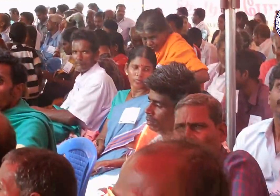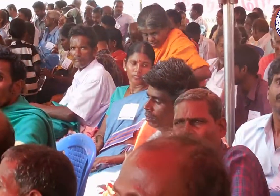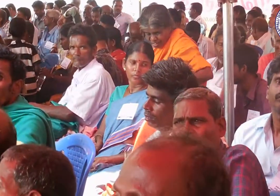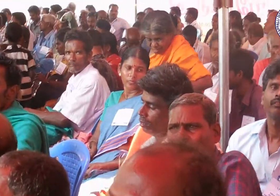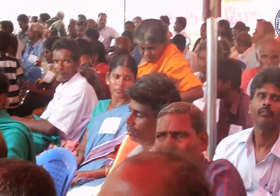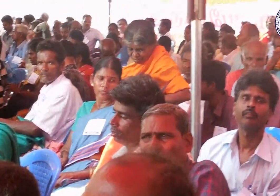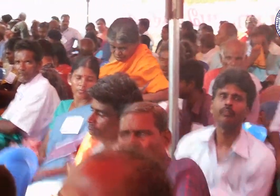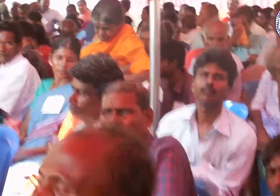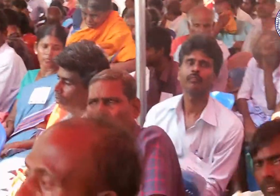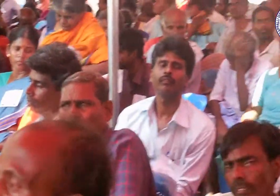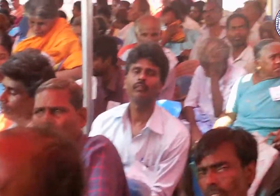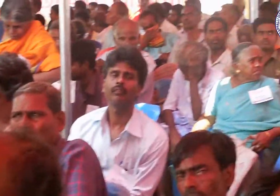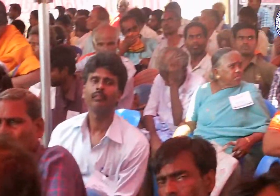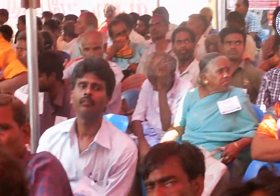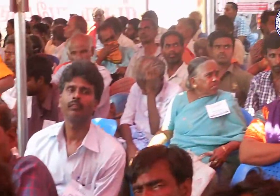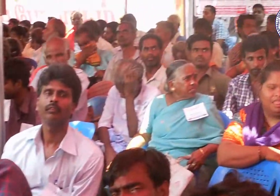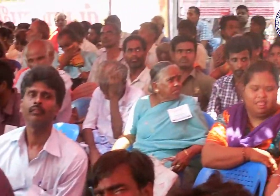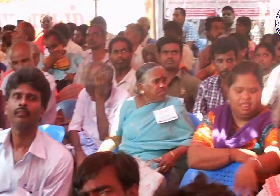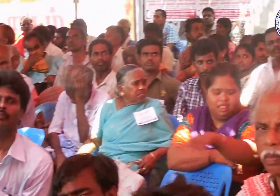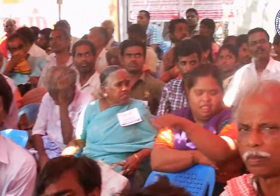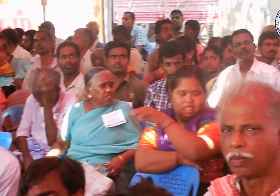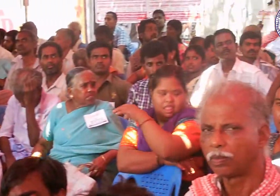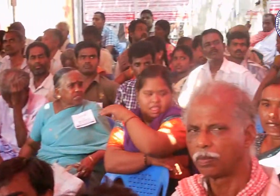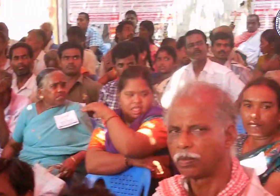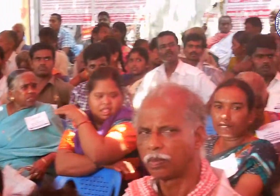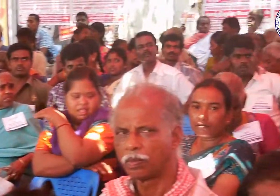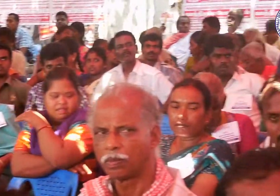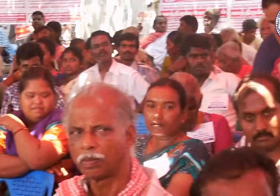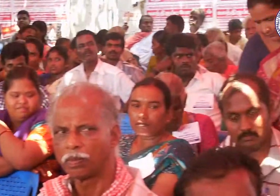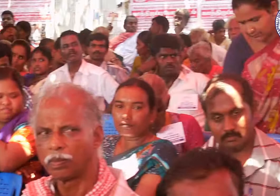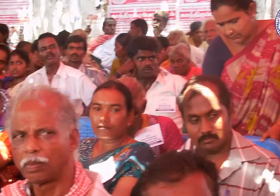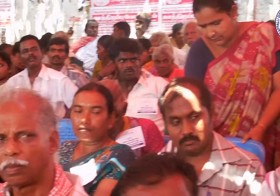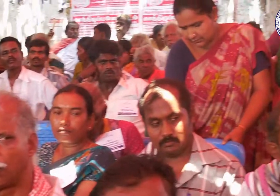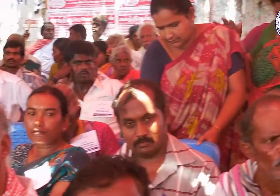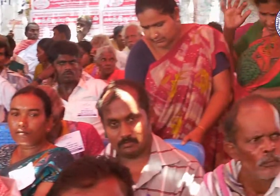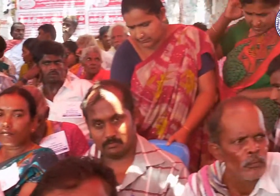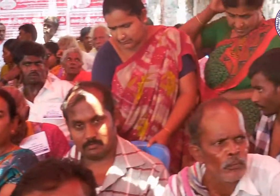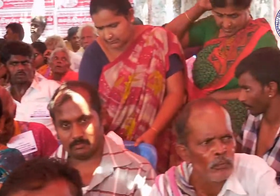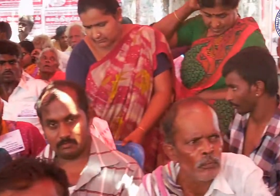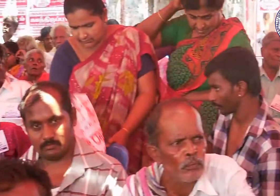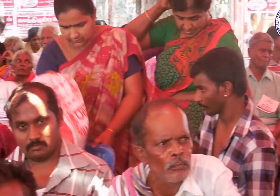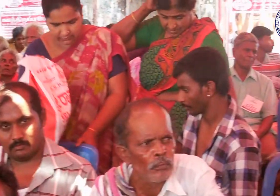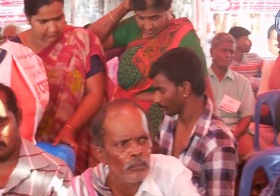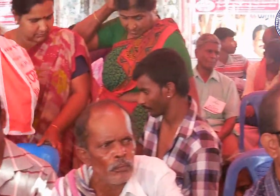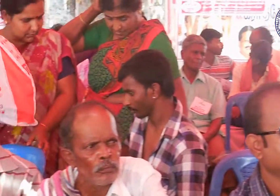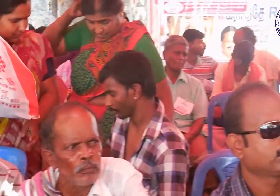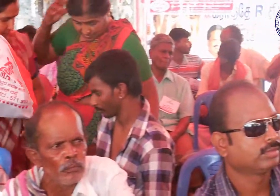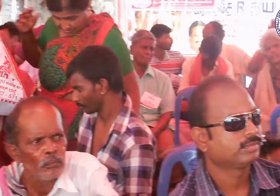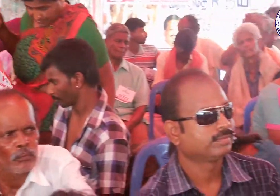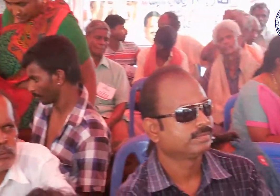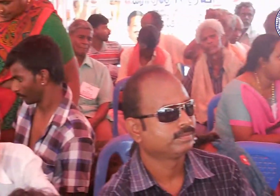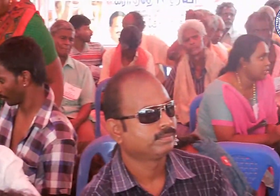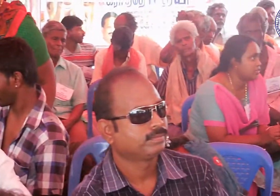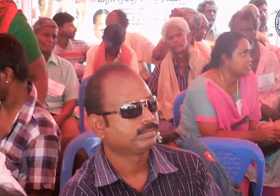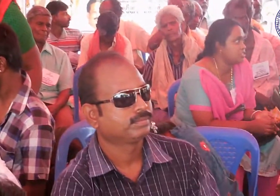வரவேற்கிறனாளர் இல்லையா என்பது ரொம்ப ஐஏஎஸ் அதிகாரிகளை வச்சு பெரிய வந்து ஆராய்ச்சி பண்ண வேண்டிய அவசியம் இல்லை ஒரு